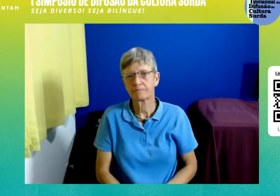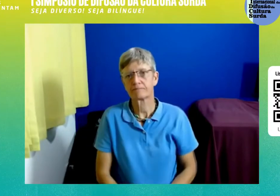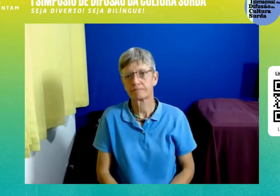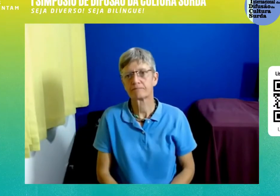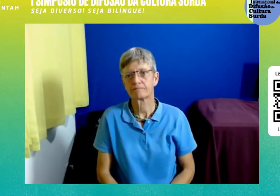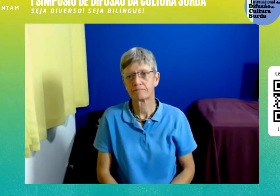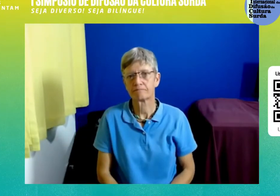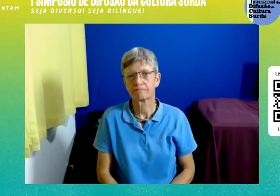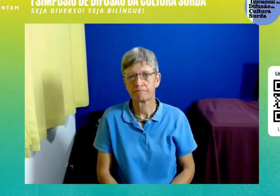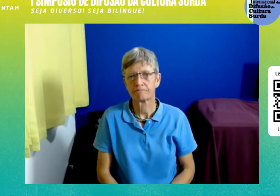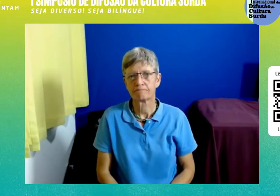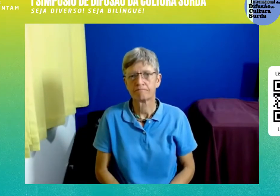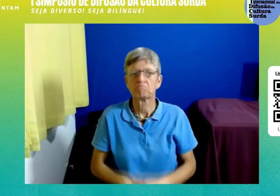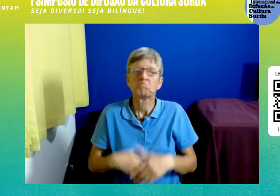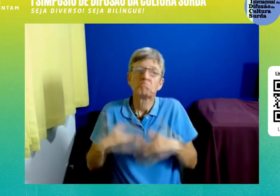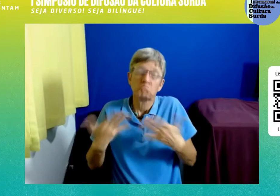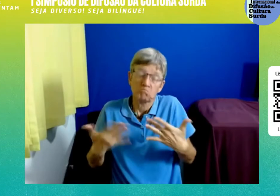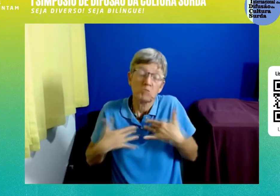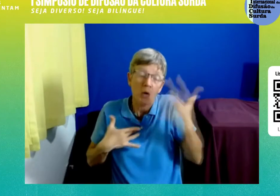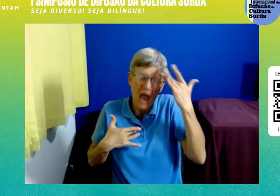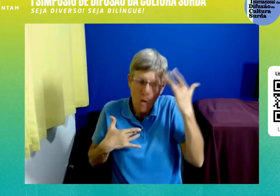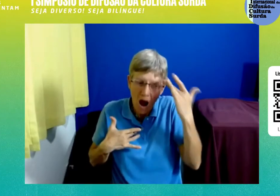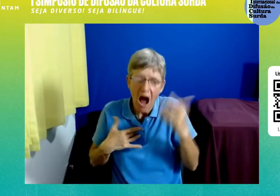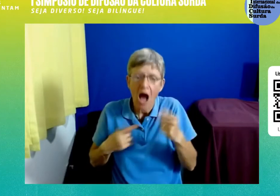é essa explicação em Libras.